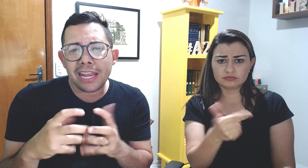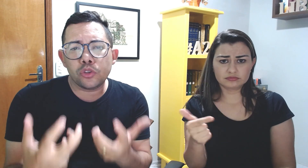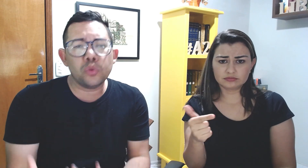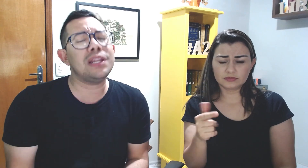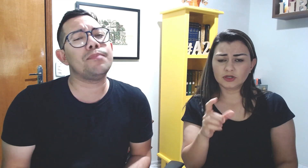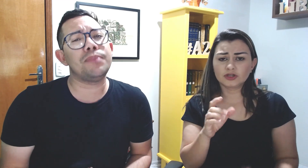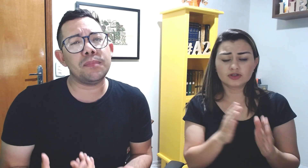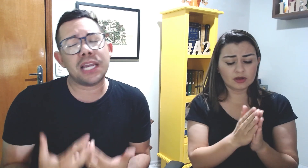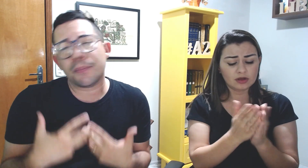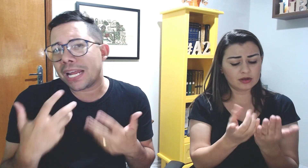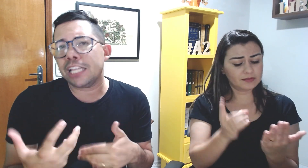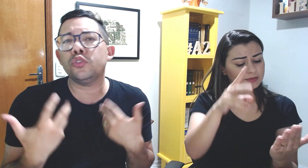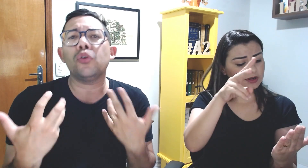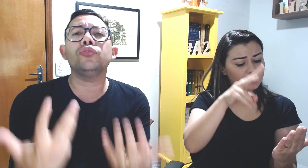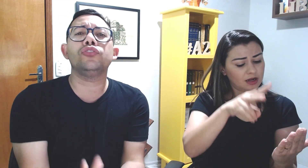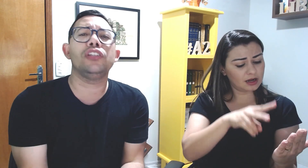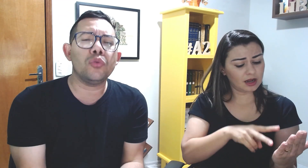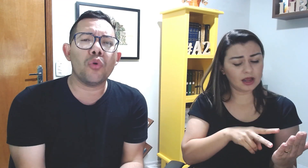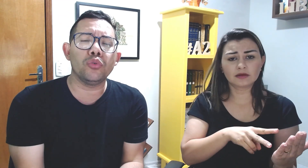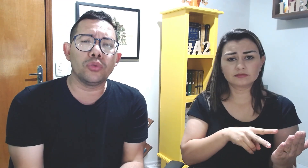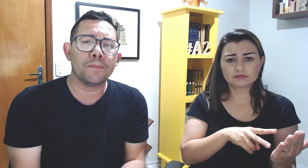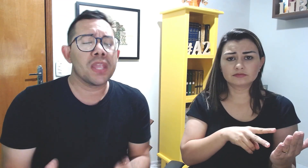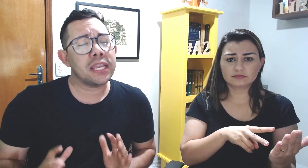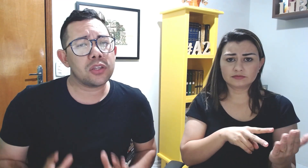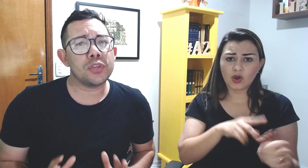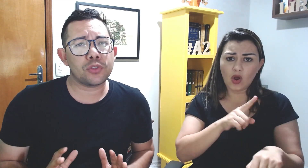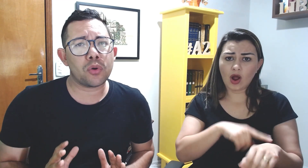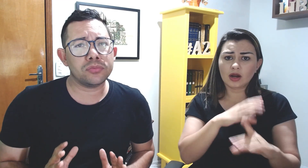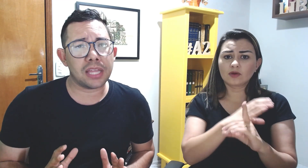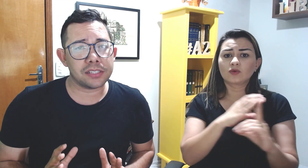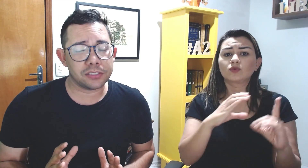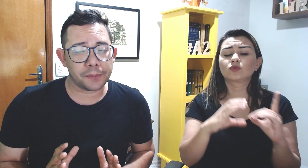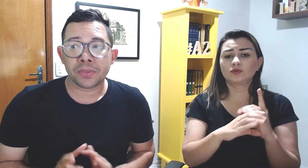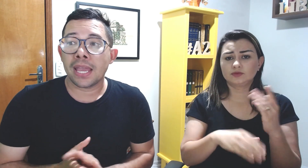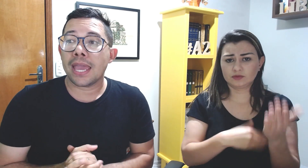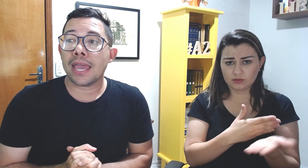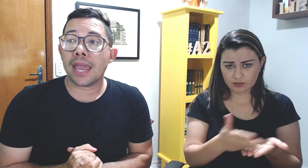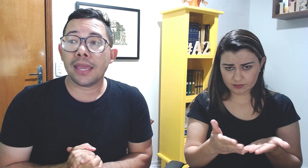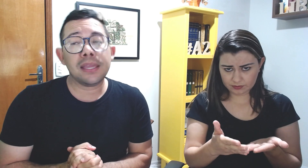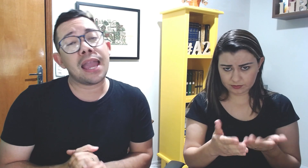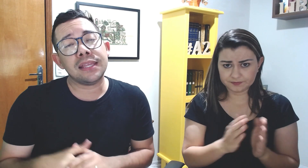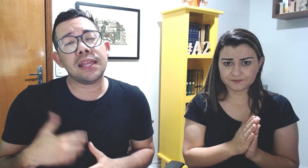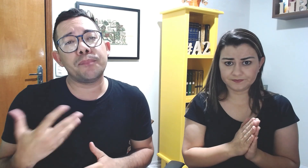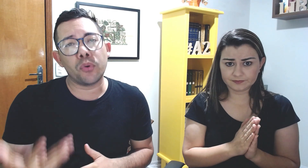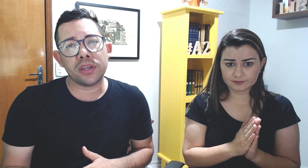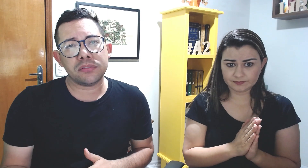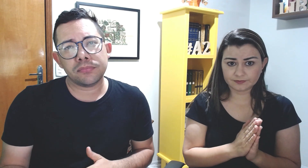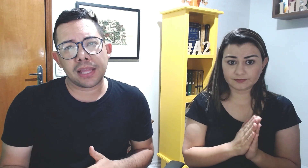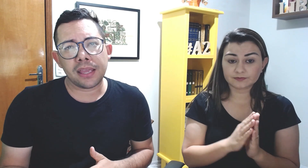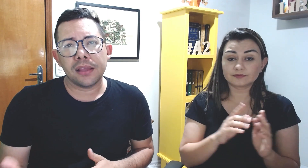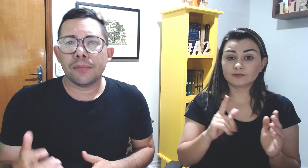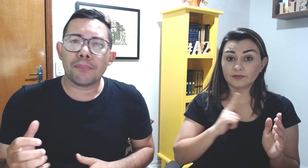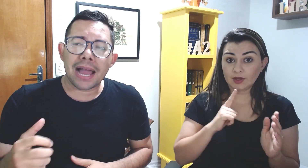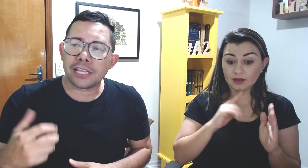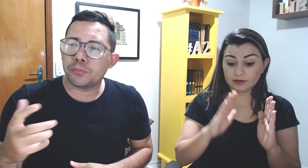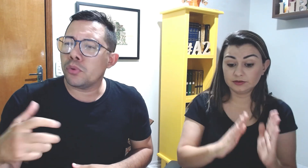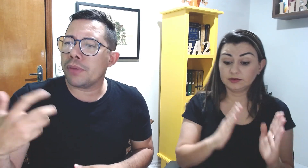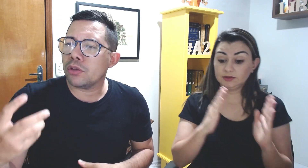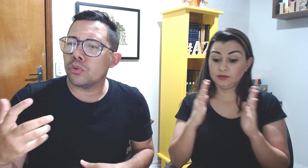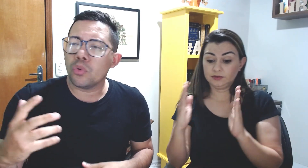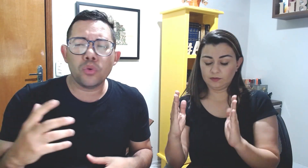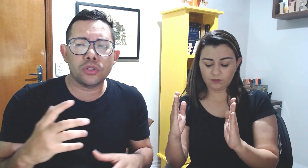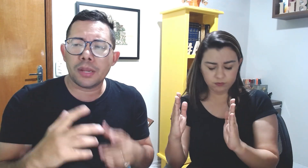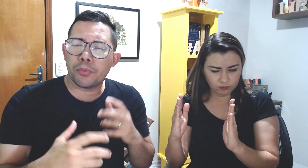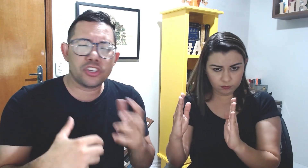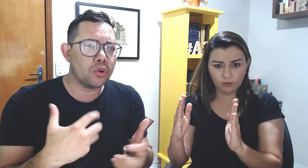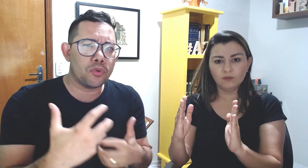uma leitura bíblica para introduzir o culto. Então isso acontece. E aí depois, né, mais para o meio